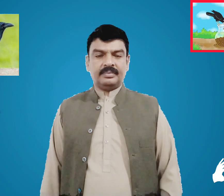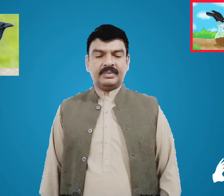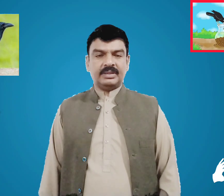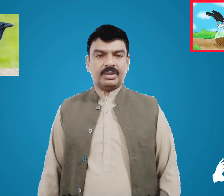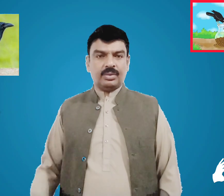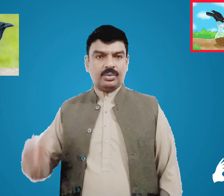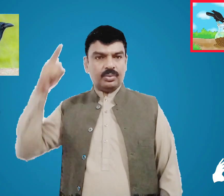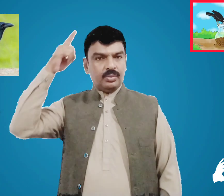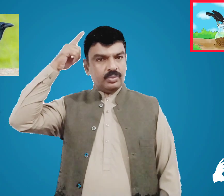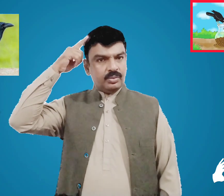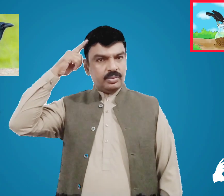क्रो